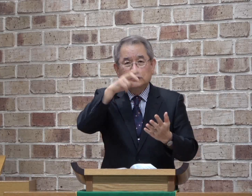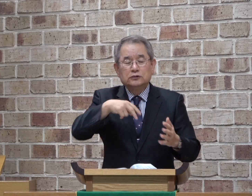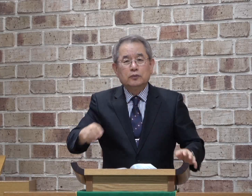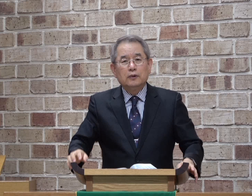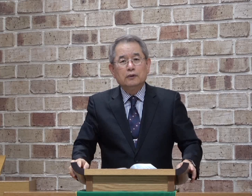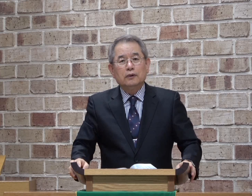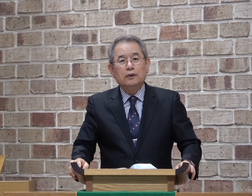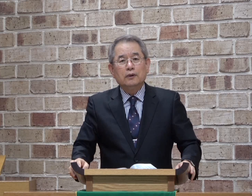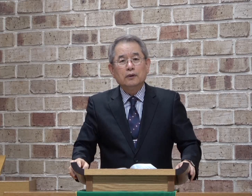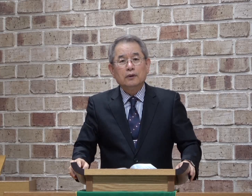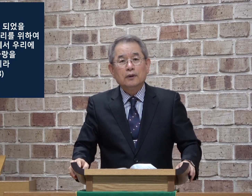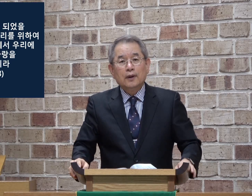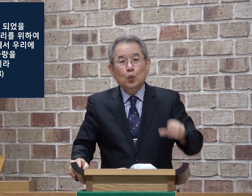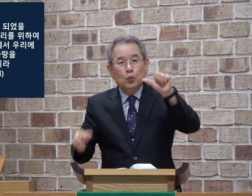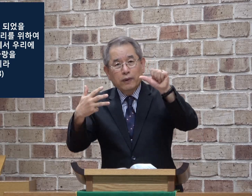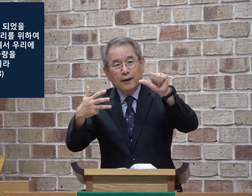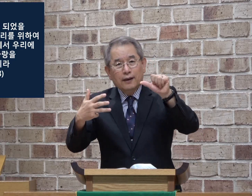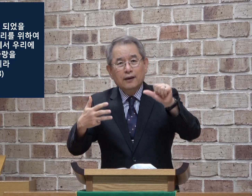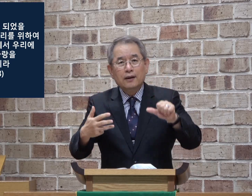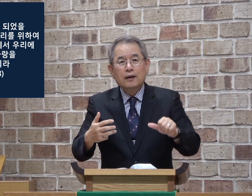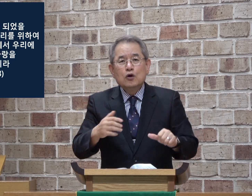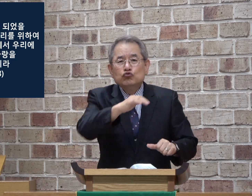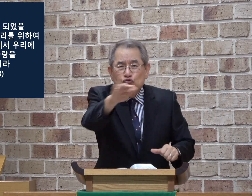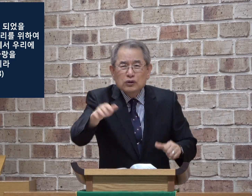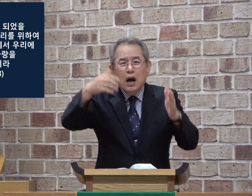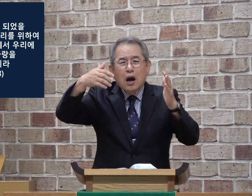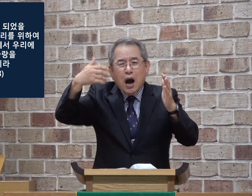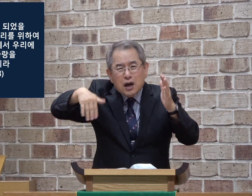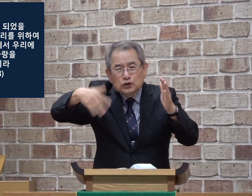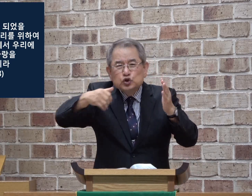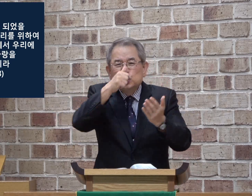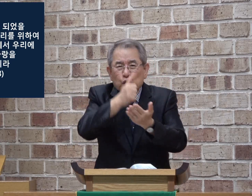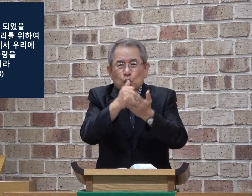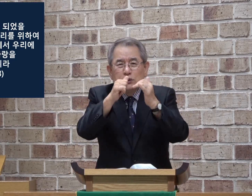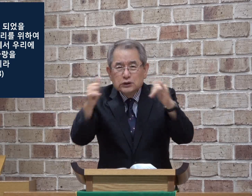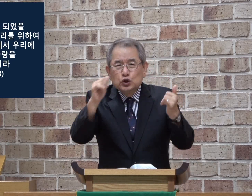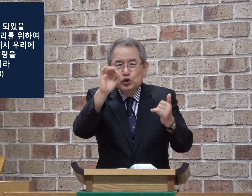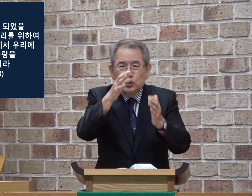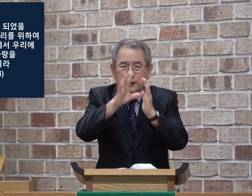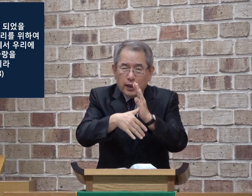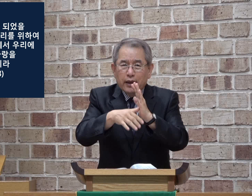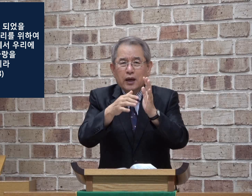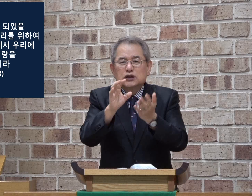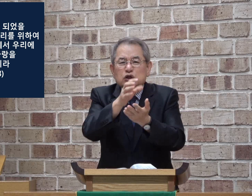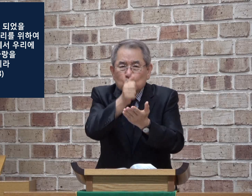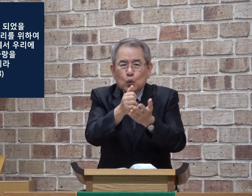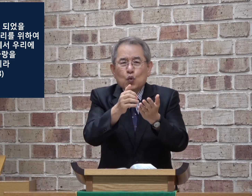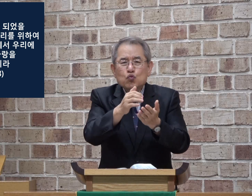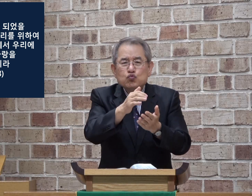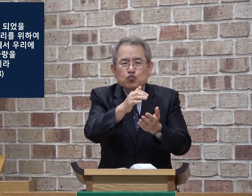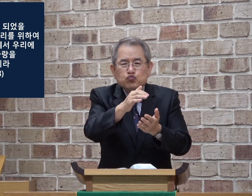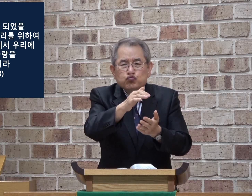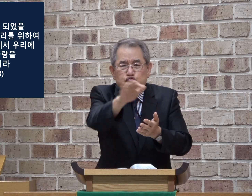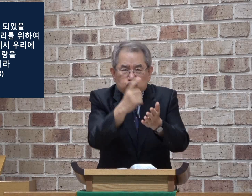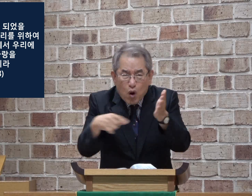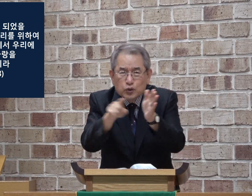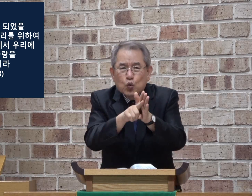우리가 로마서 다 같이 한번 보겠습니다. 5장 8절. 우리가 아직 죄인 되었을 때 그리스도께서 우리를